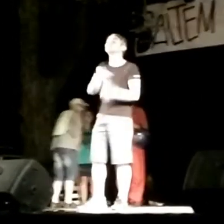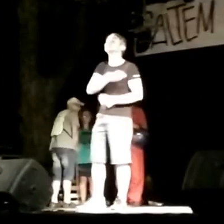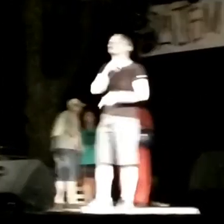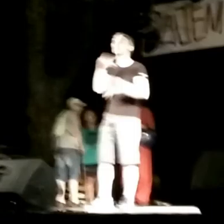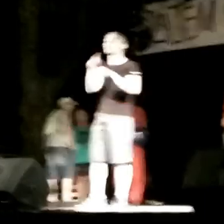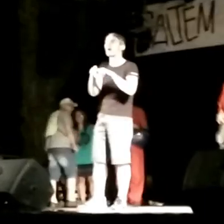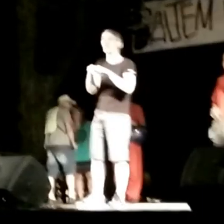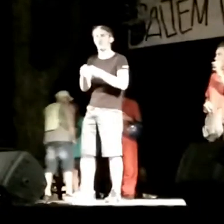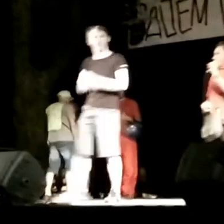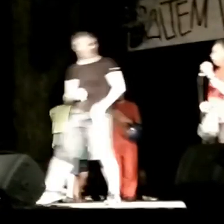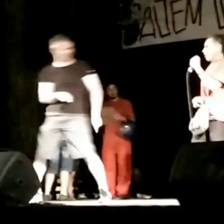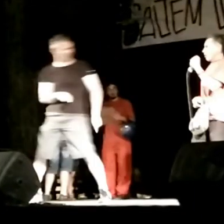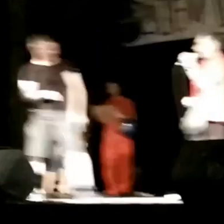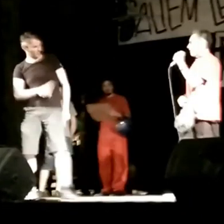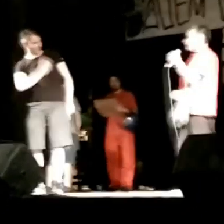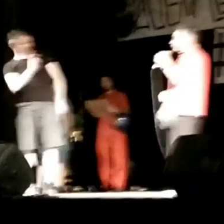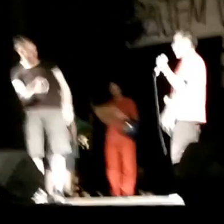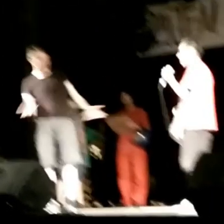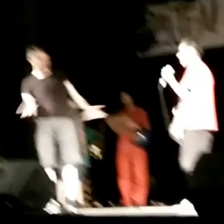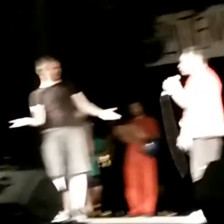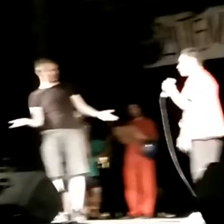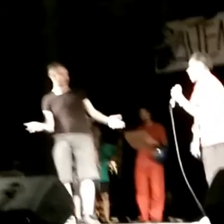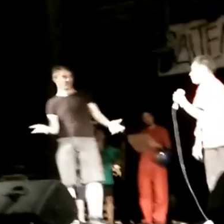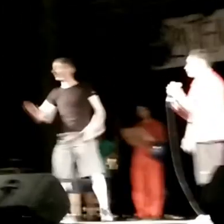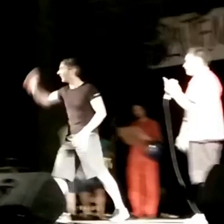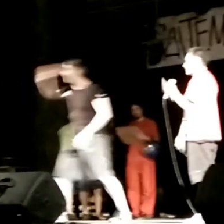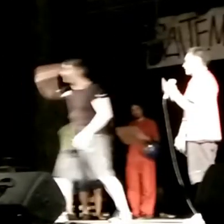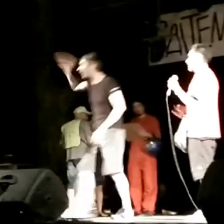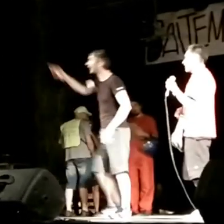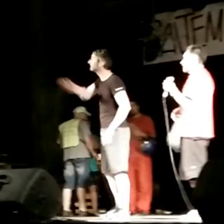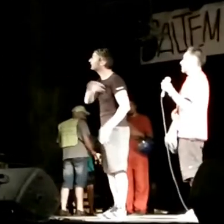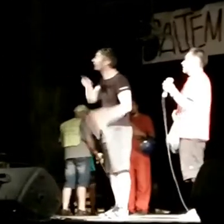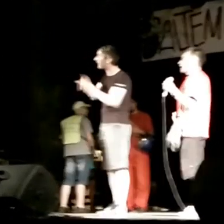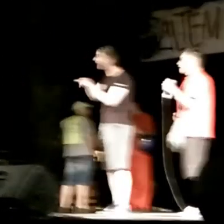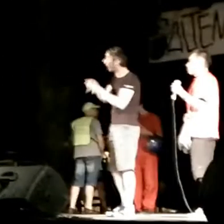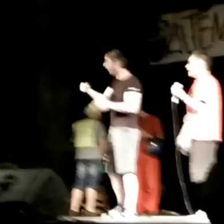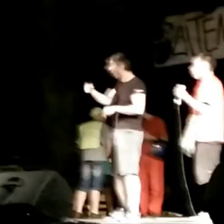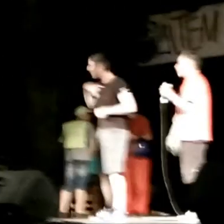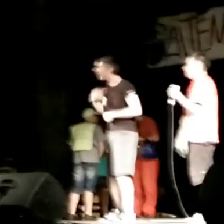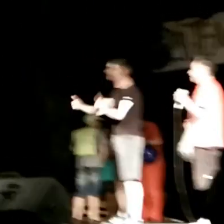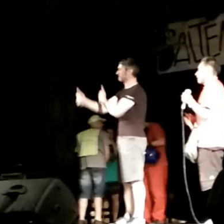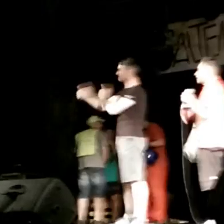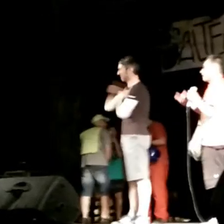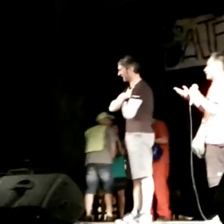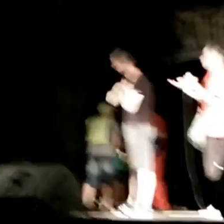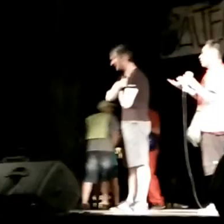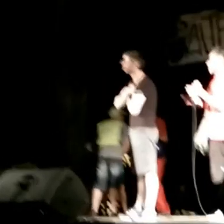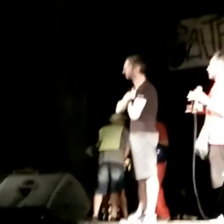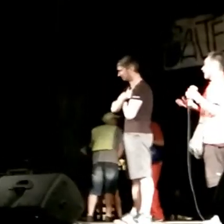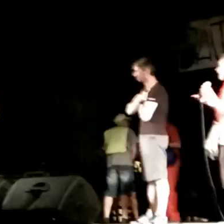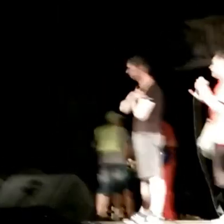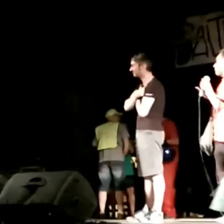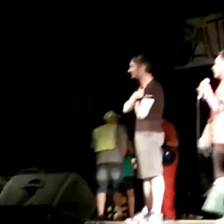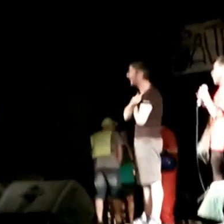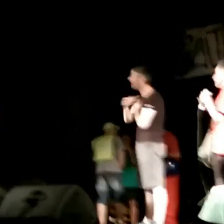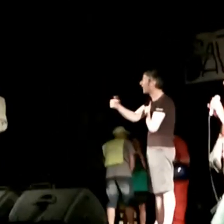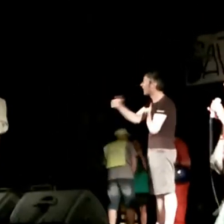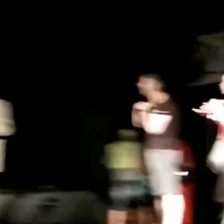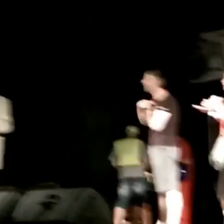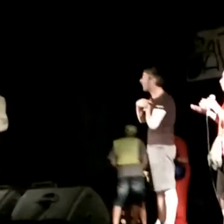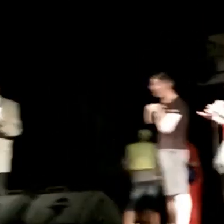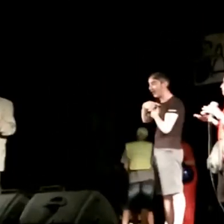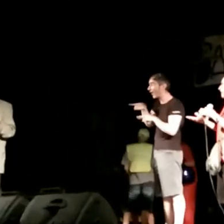Una altra, però això que és un pis petit. Hola, señor banquero, vengo a decirte que sigo en el paro y no, se me acaba el